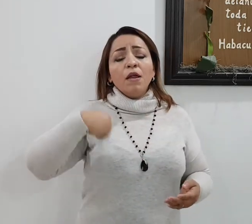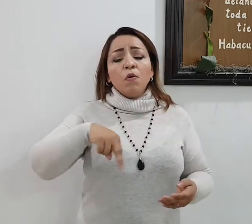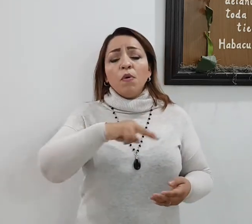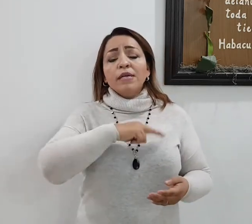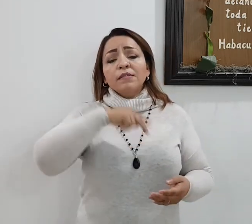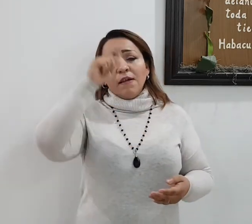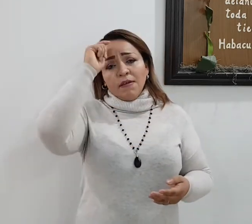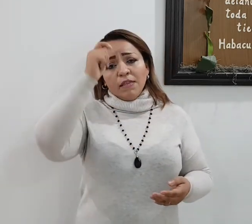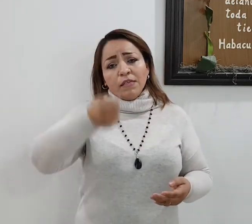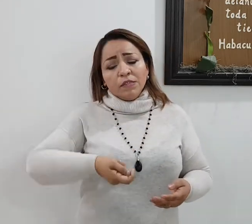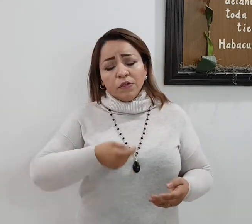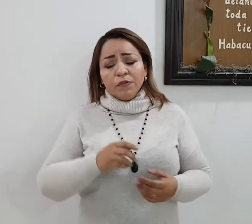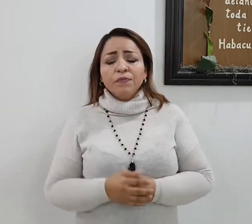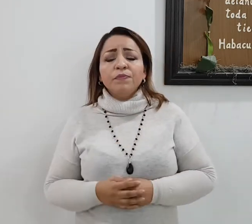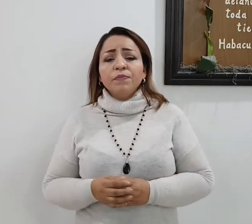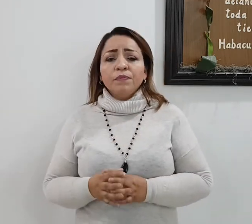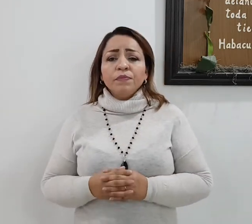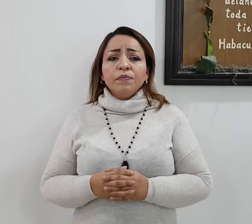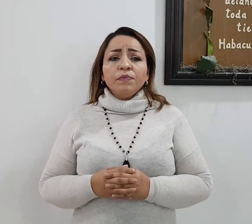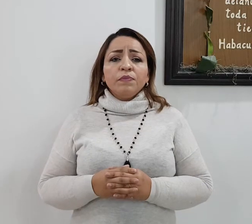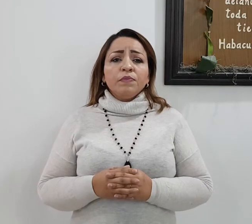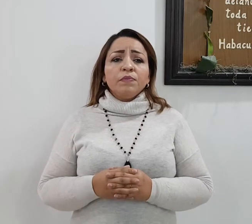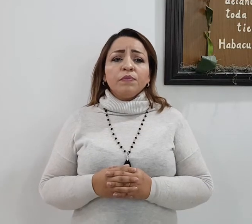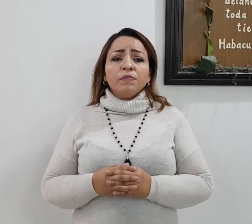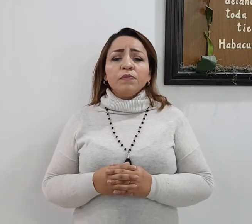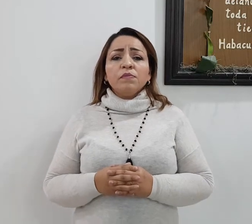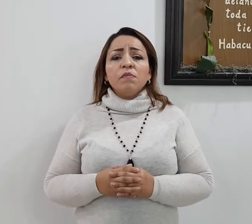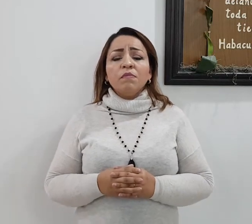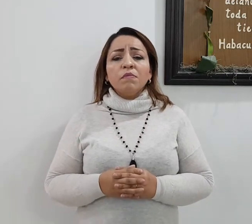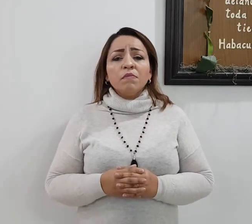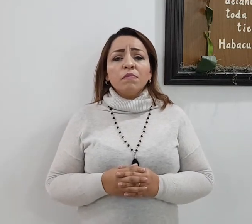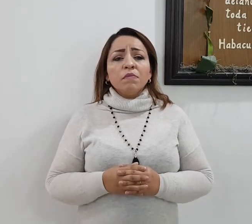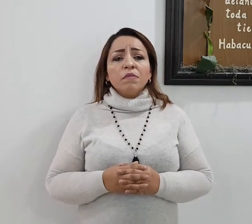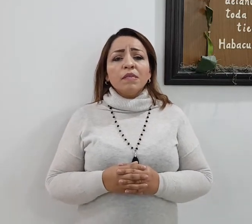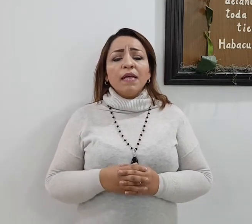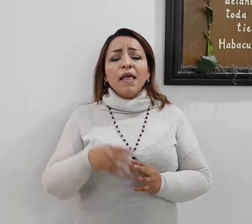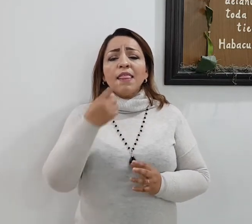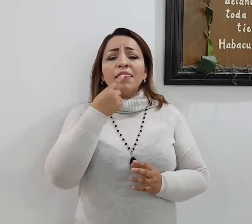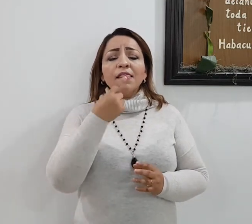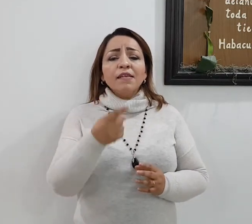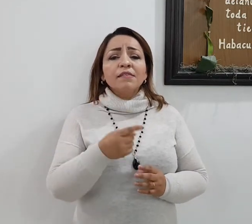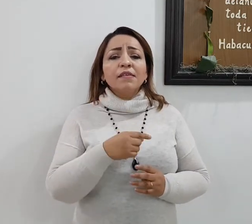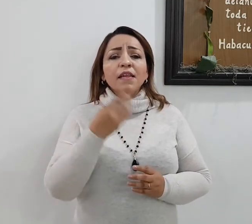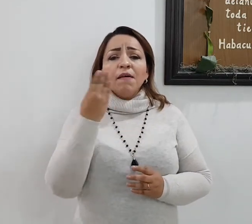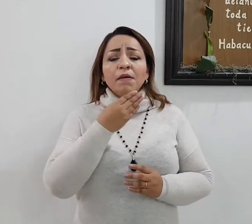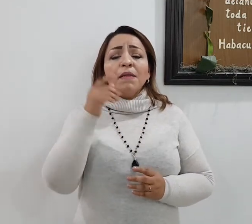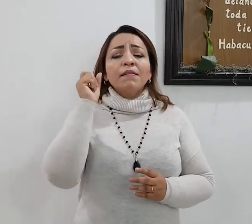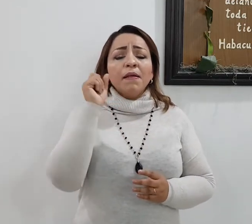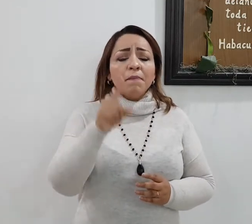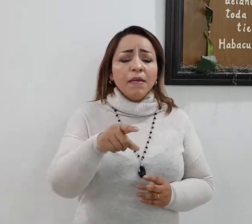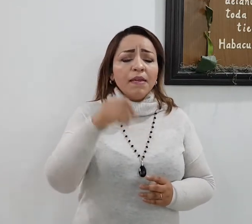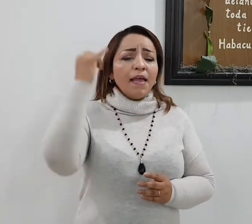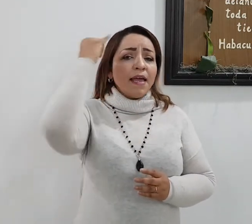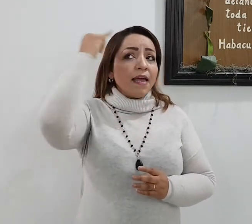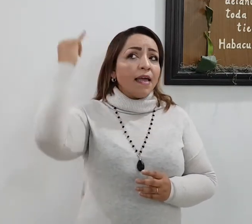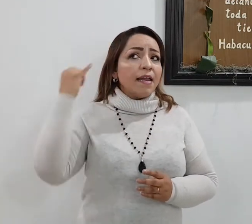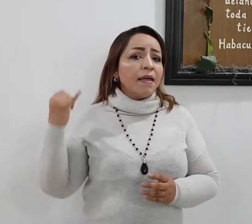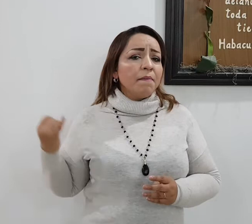nuestra bendición. Viene a mi mente aquel pasaje de Jeremías, ¿verdad? Porque yo conozco los planes que tengo acerca de